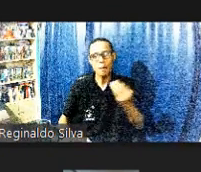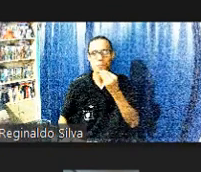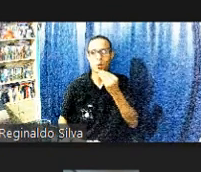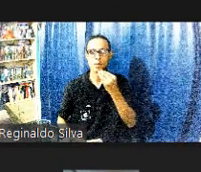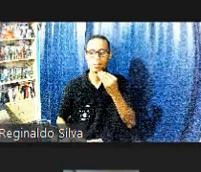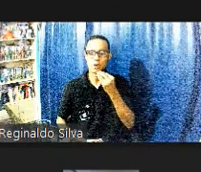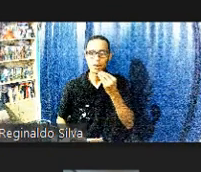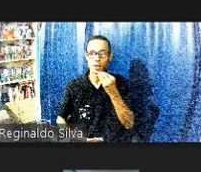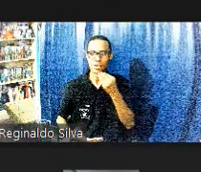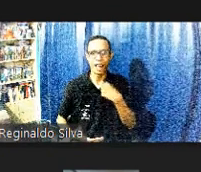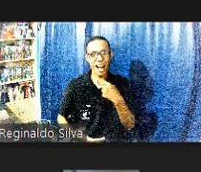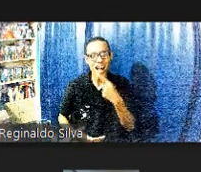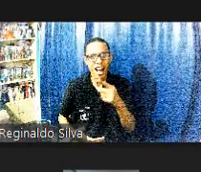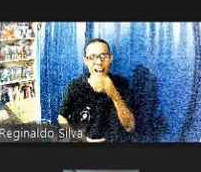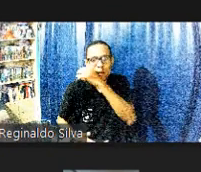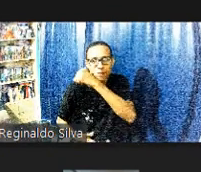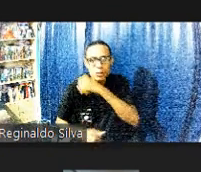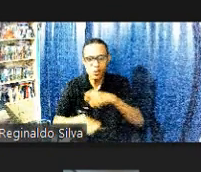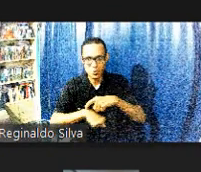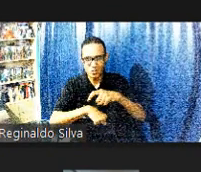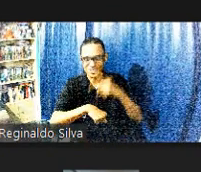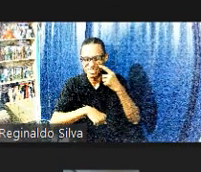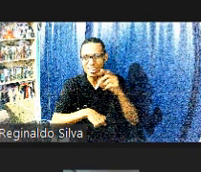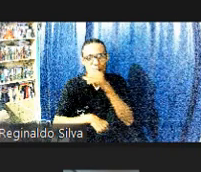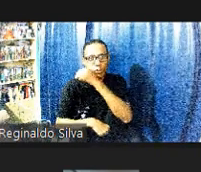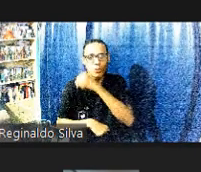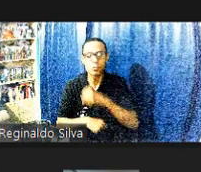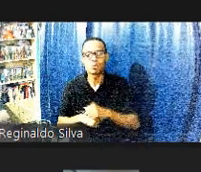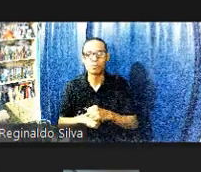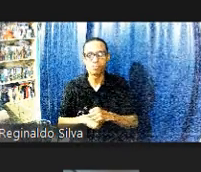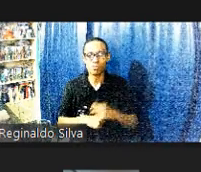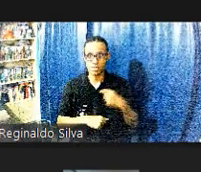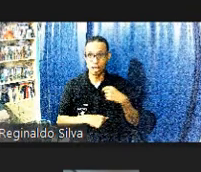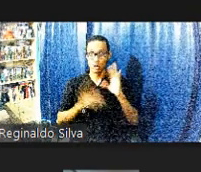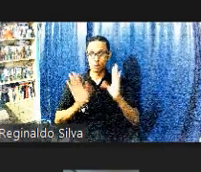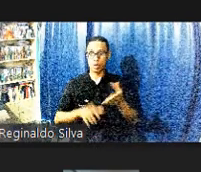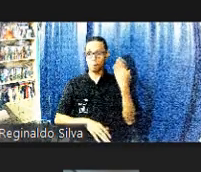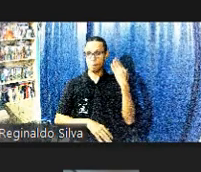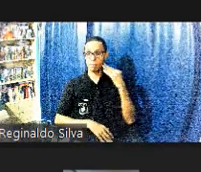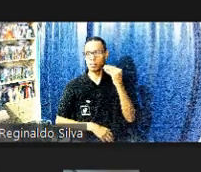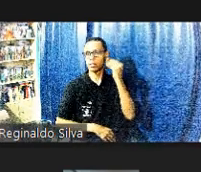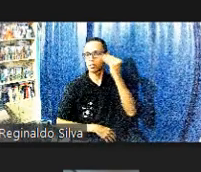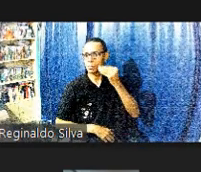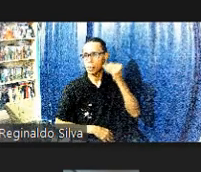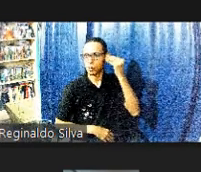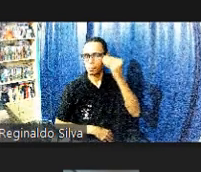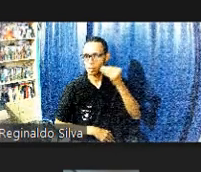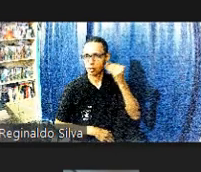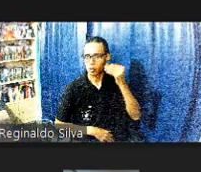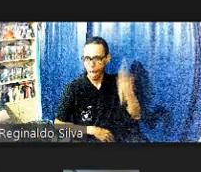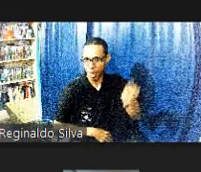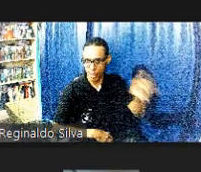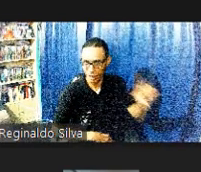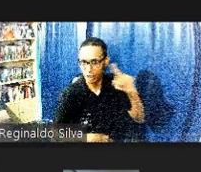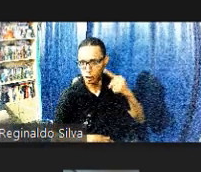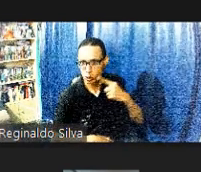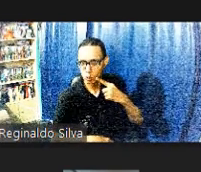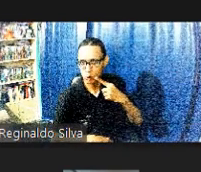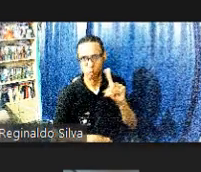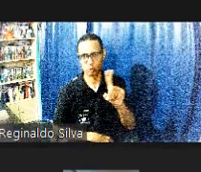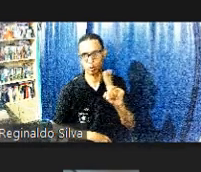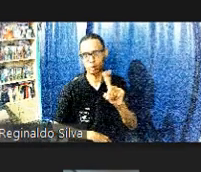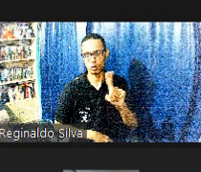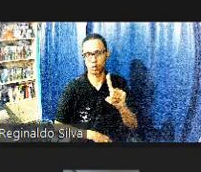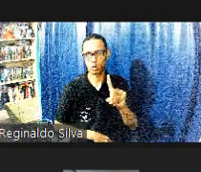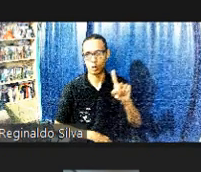conto rapidamente de uma experiência que eu tive, não com um aluno surdo, mas com uma aluna que é